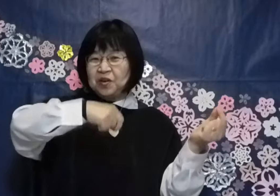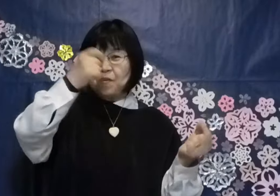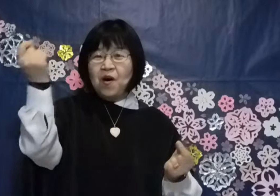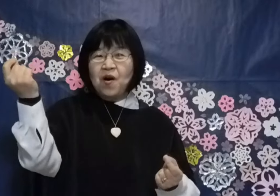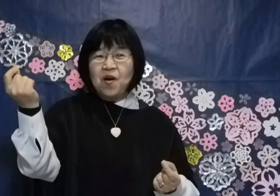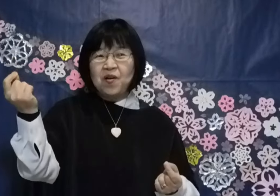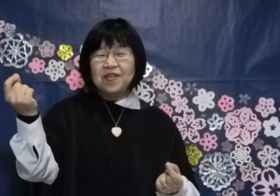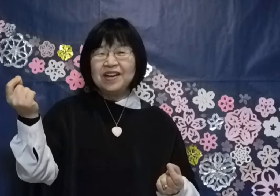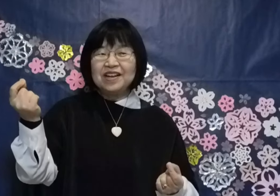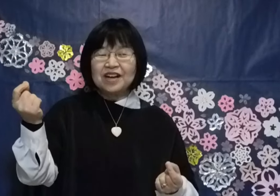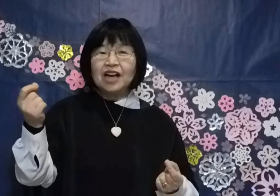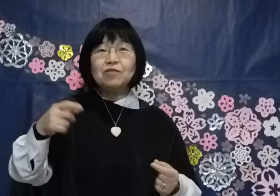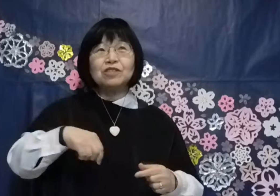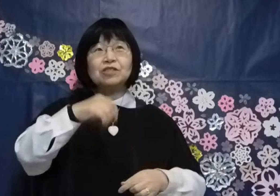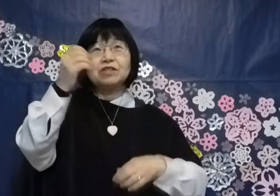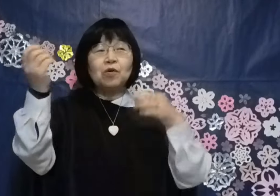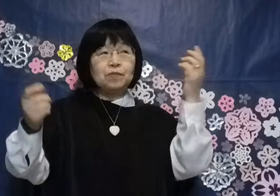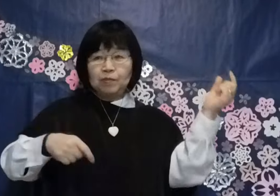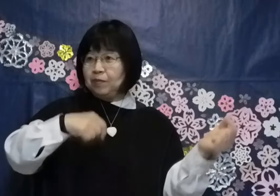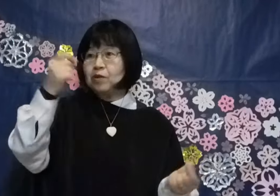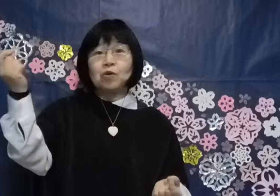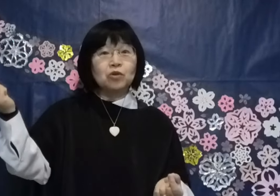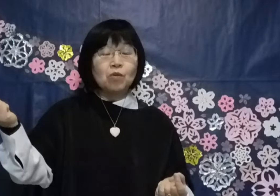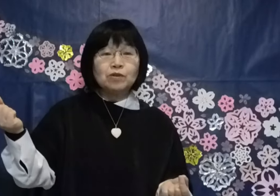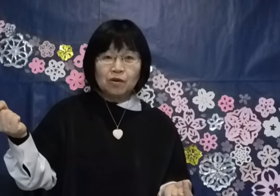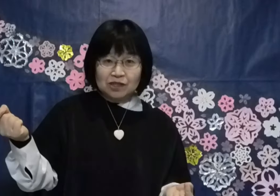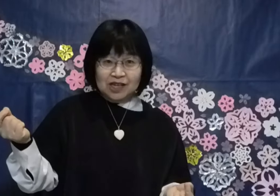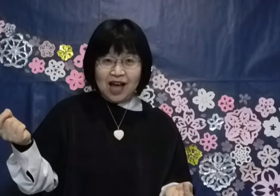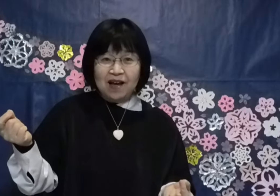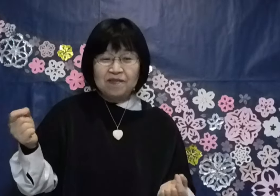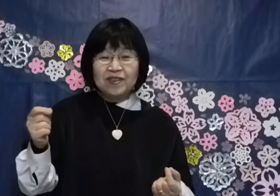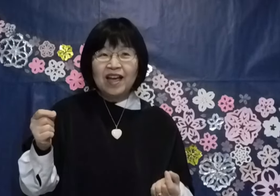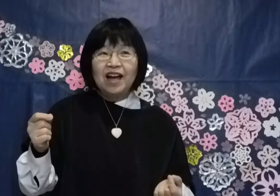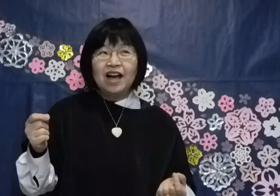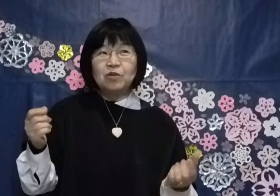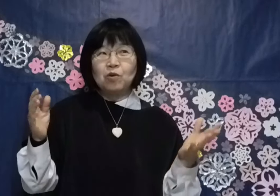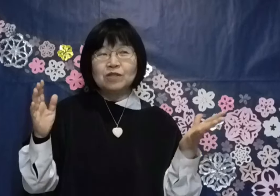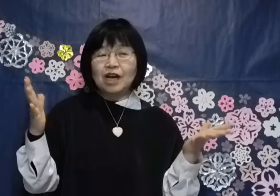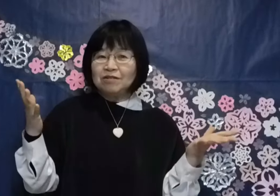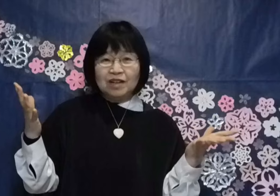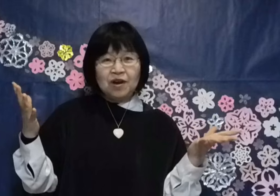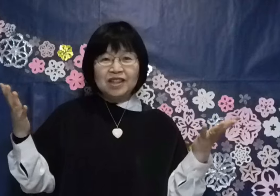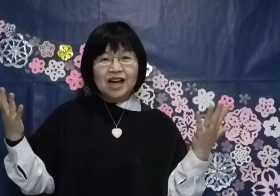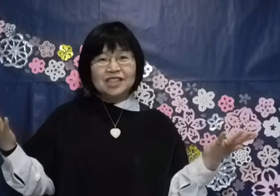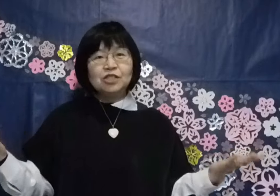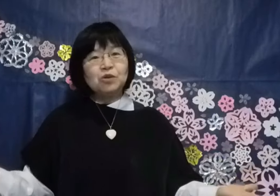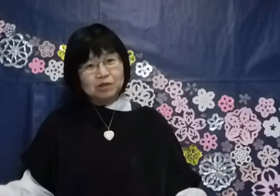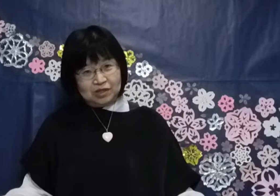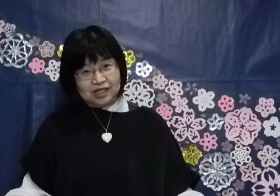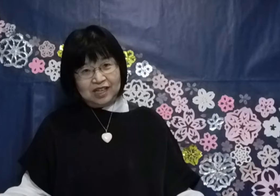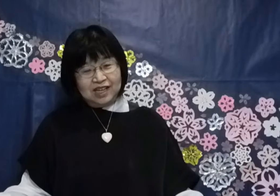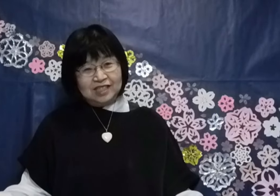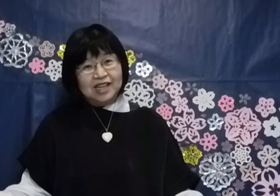も、貝のしずくがこうピュピュピュとこう飛ぶ様子が、あの桜の花が散る様子に似ている